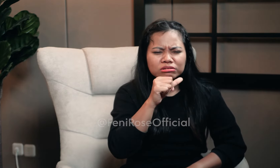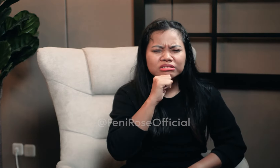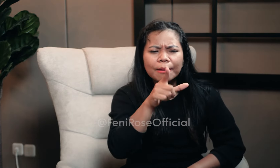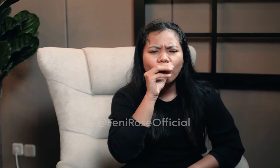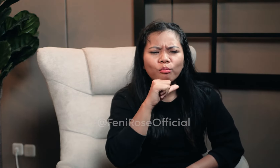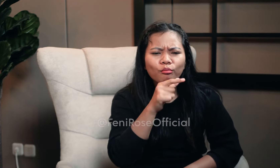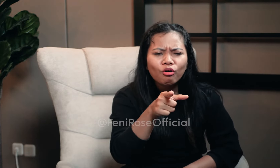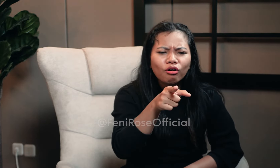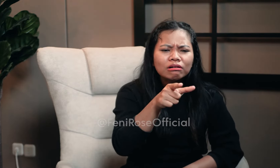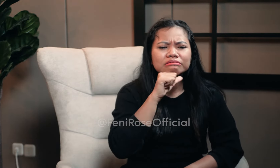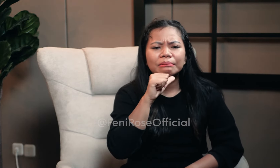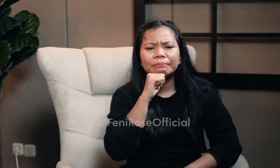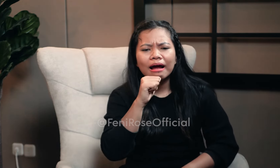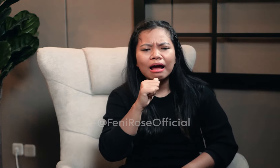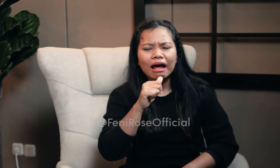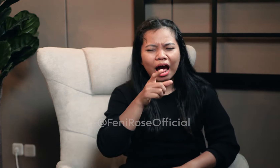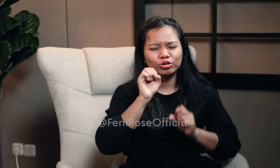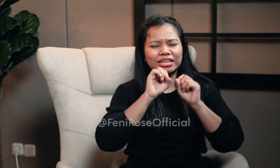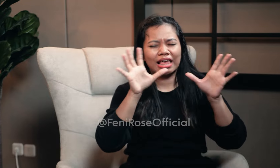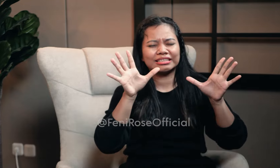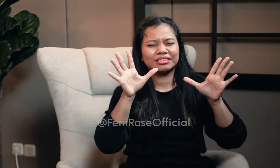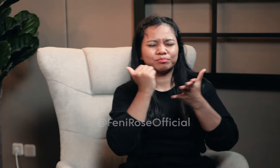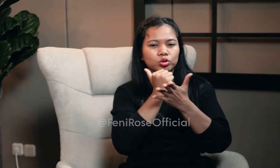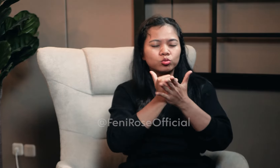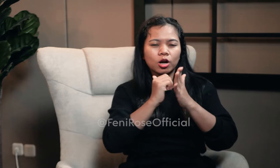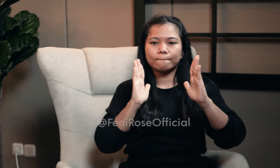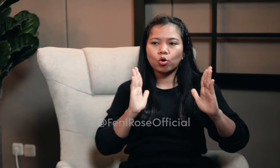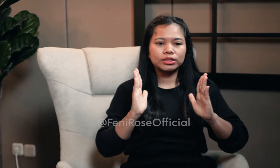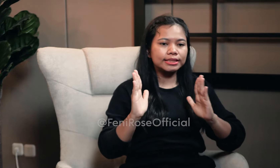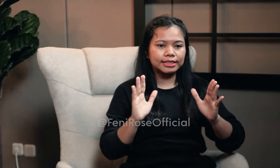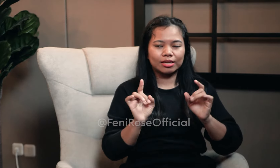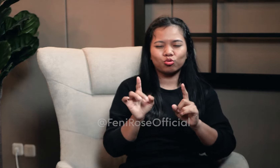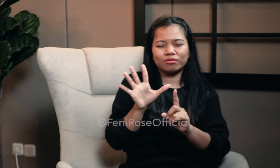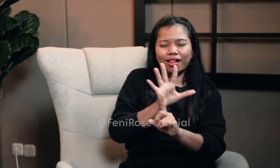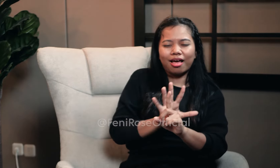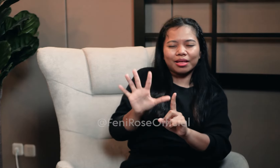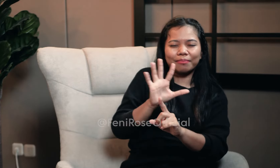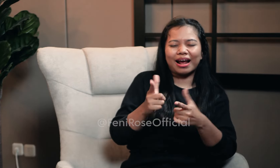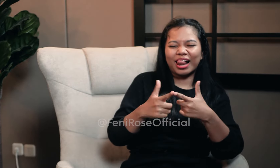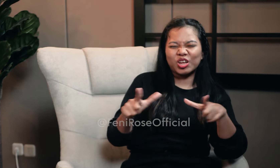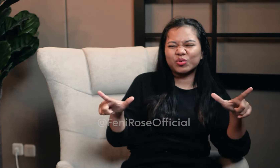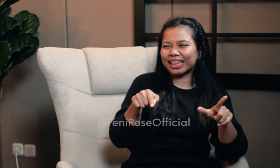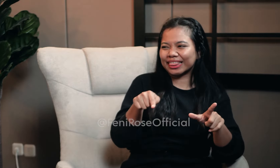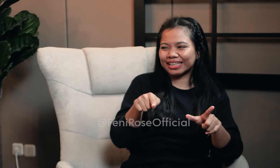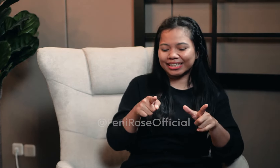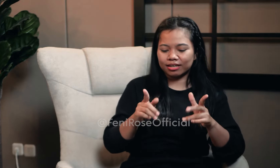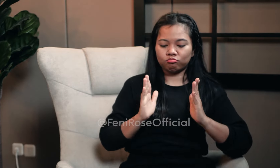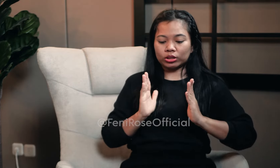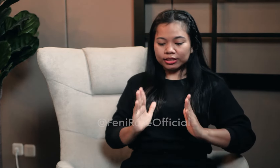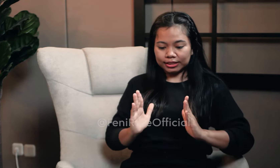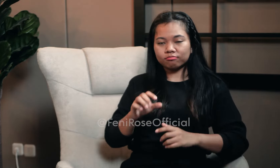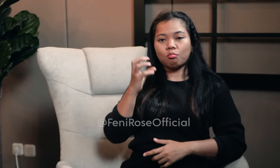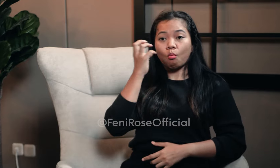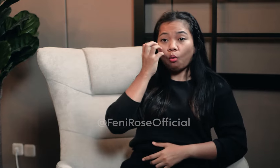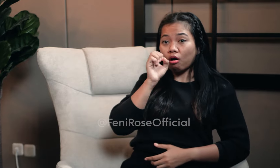E itu siapa sih yang ngomong siapa sih harus jelas posisi Pak Prabowo di mana Pak Anis di mana Nah itulah Ada di mana